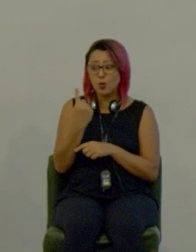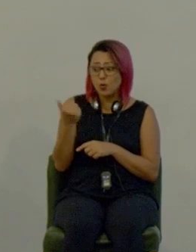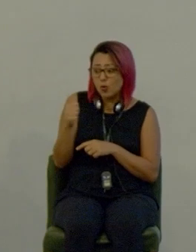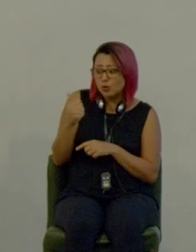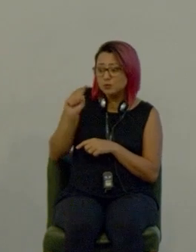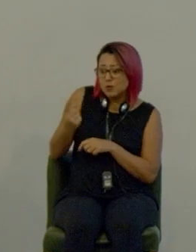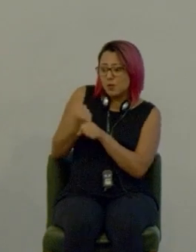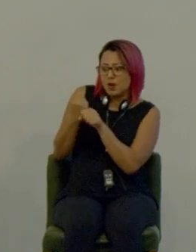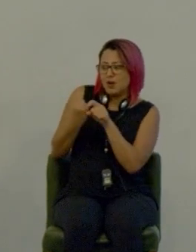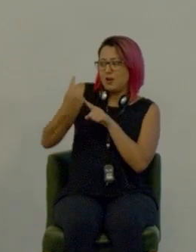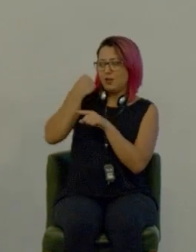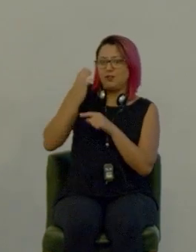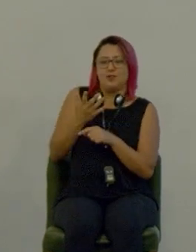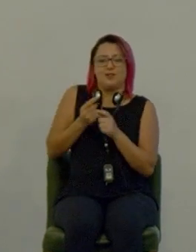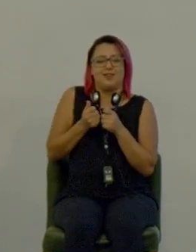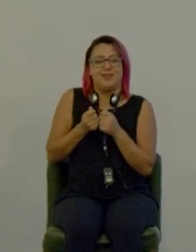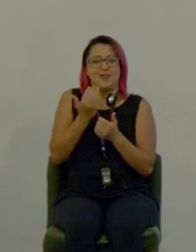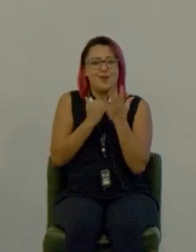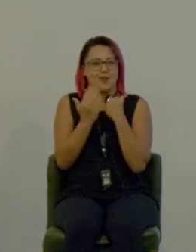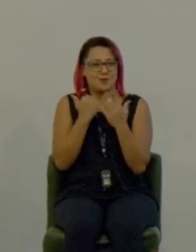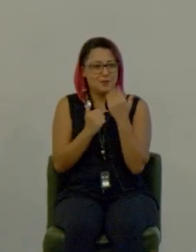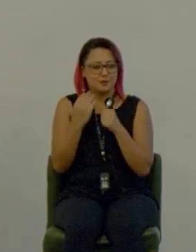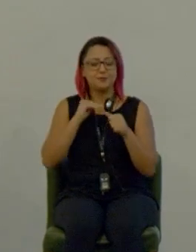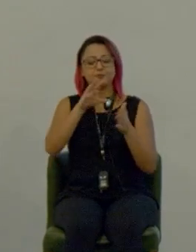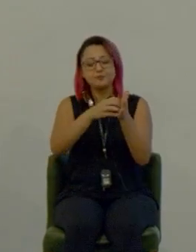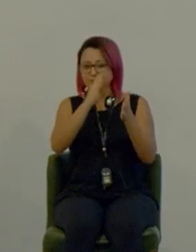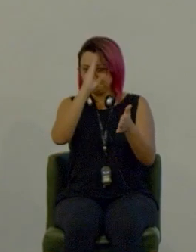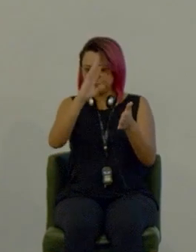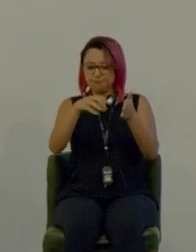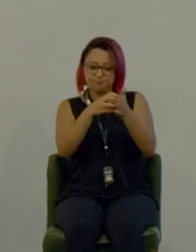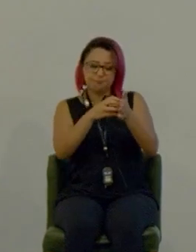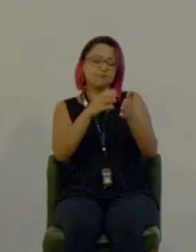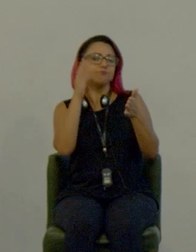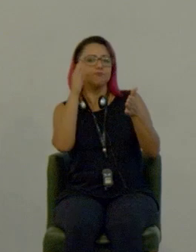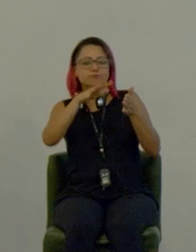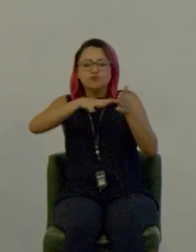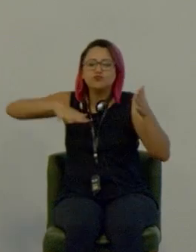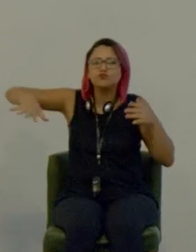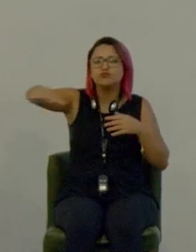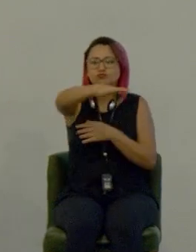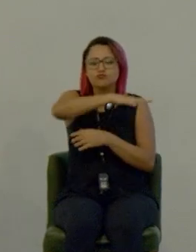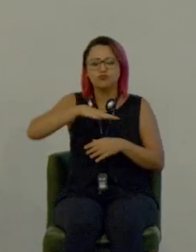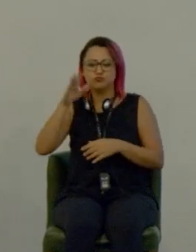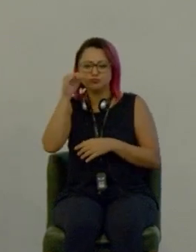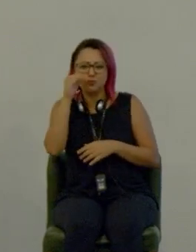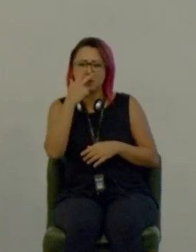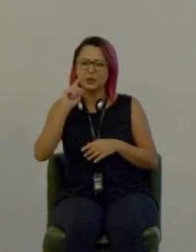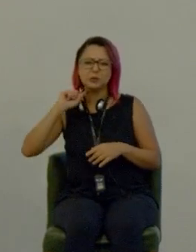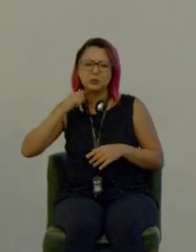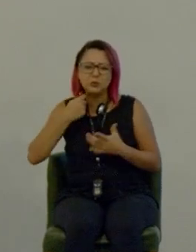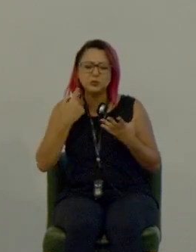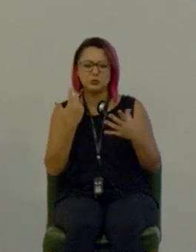anda pelo interior do Brasil, né? Mas pela Amazônia em particular, olhando para um lugar como esse aqui, por exemplo. Isso aqui parece um lugar sujo,